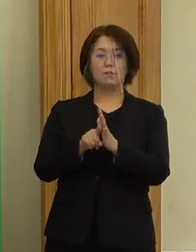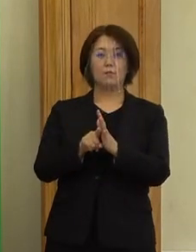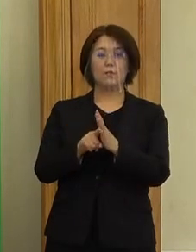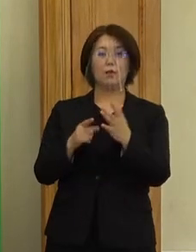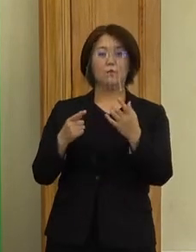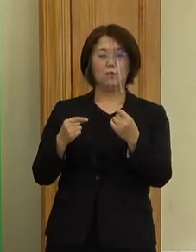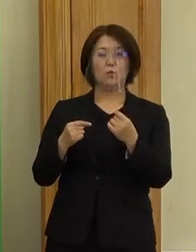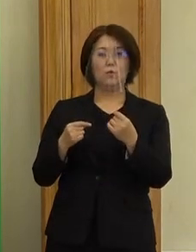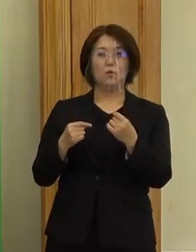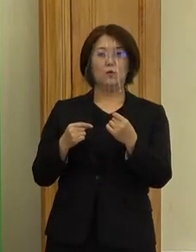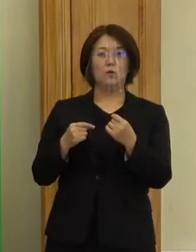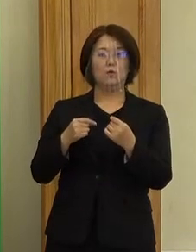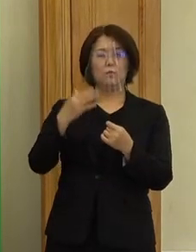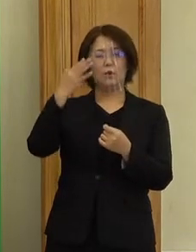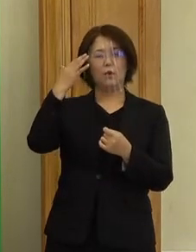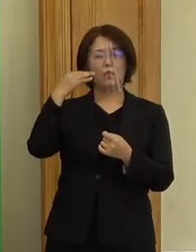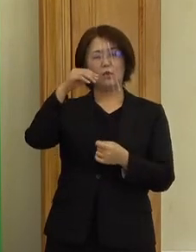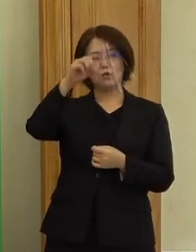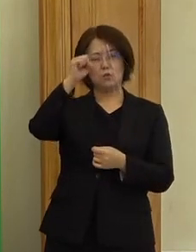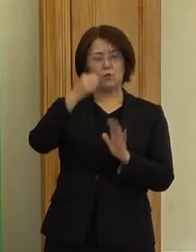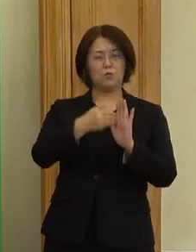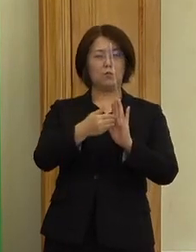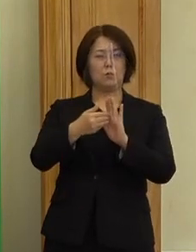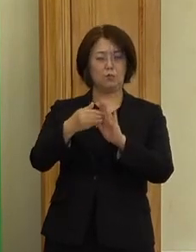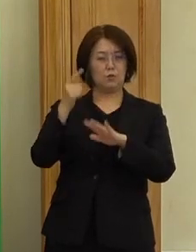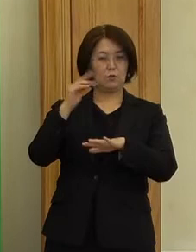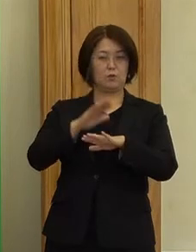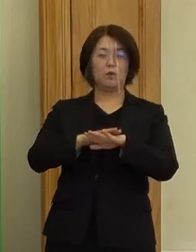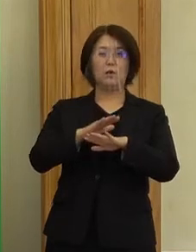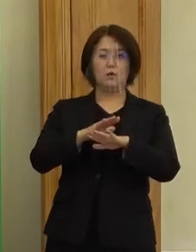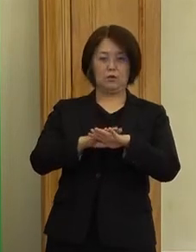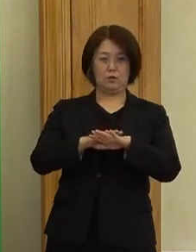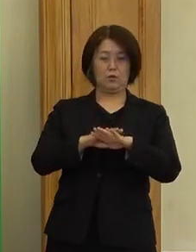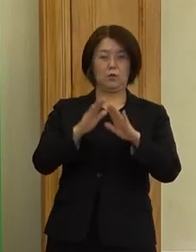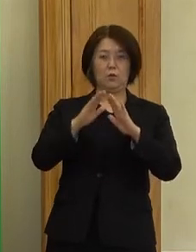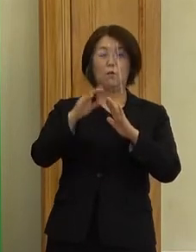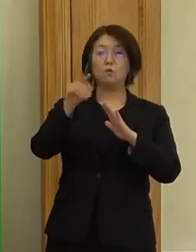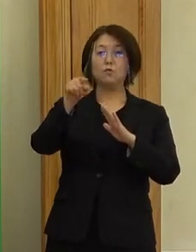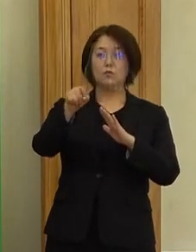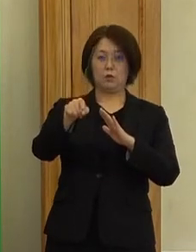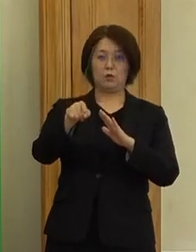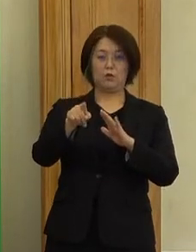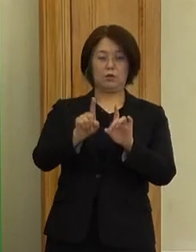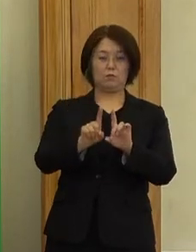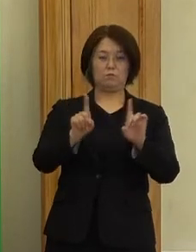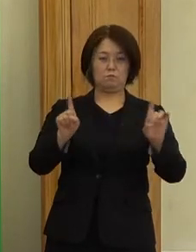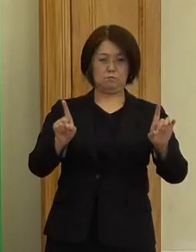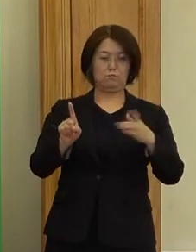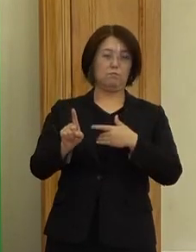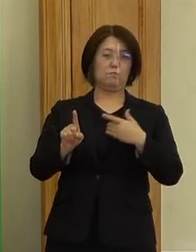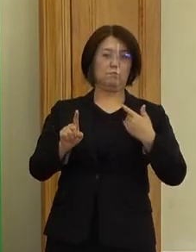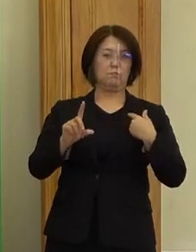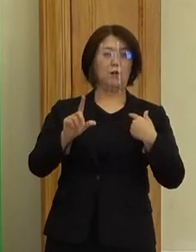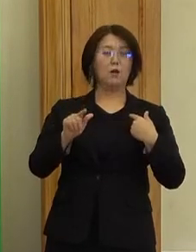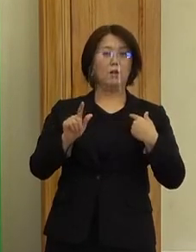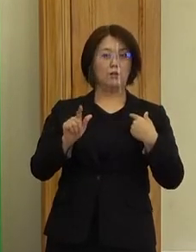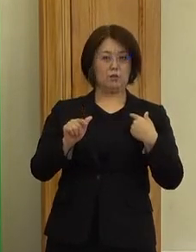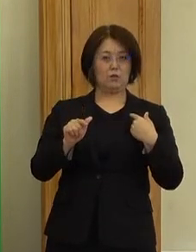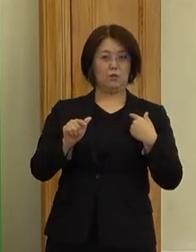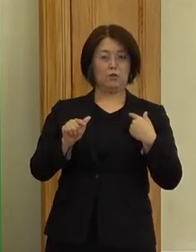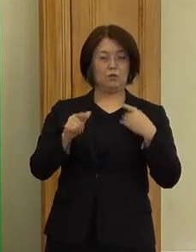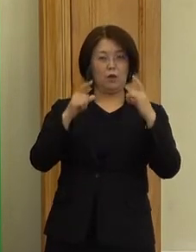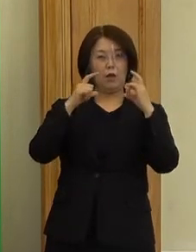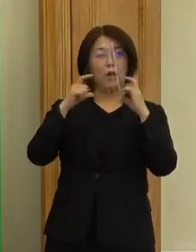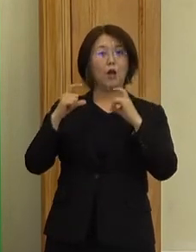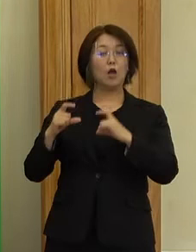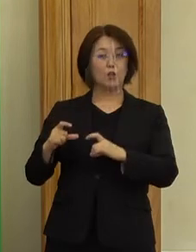上げたように熱中症防止の観点から屋外で、一定の距離が取れる場合は外